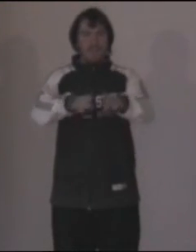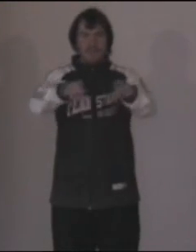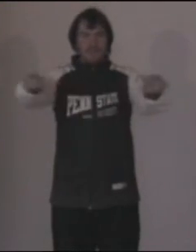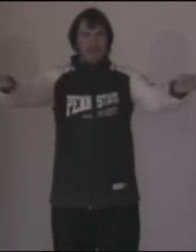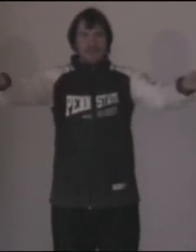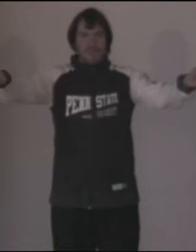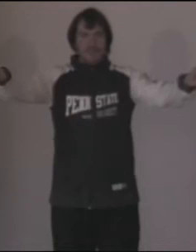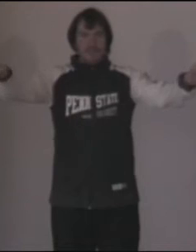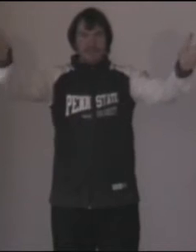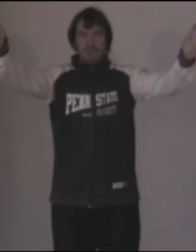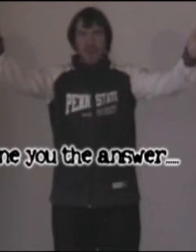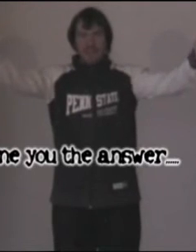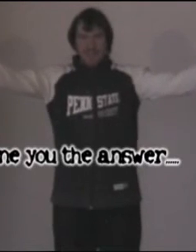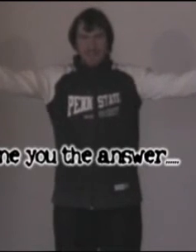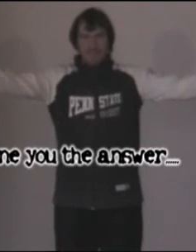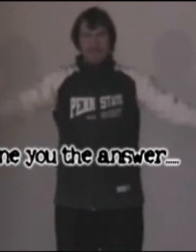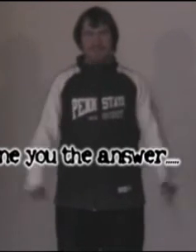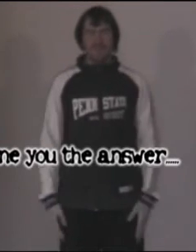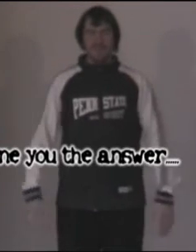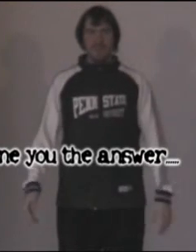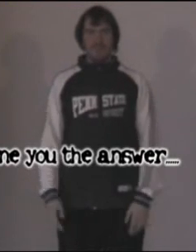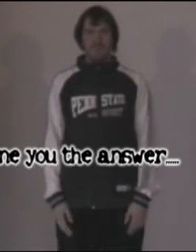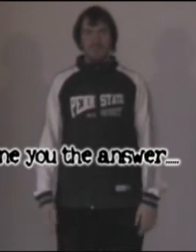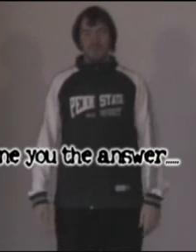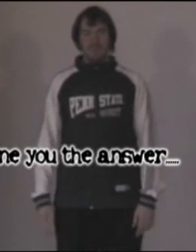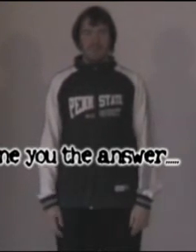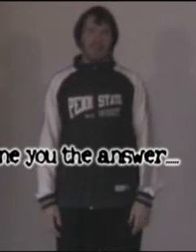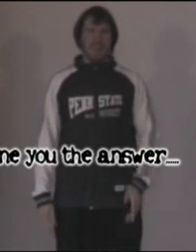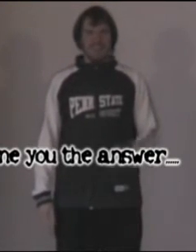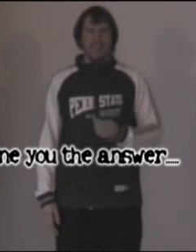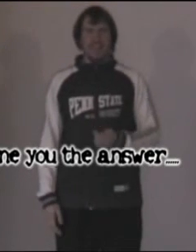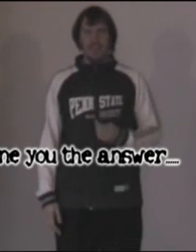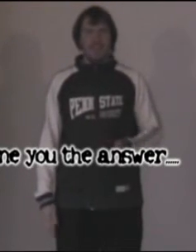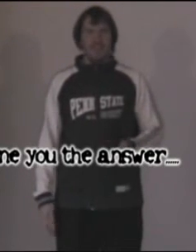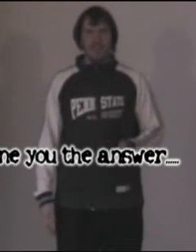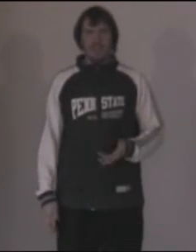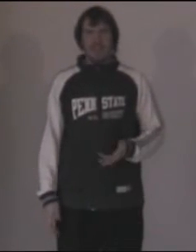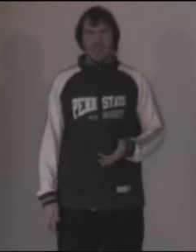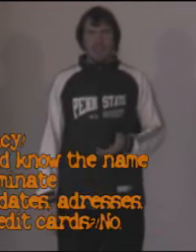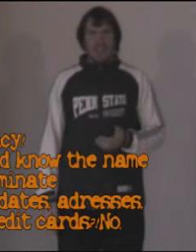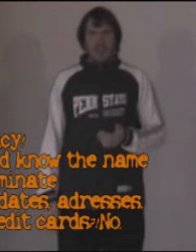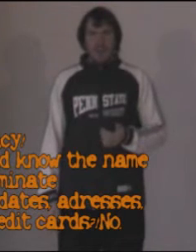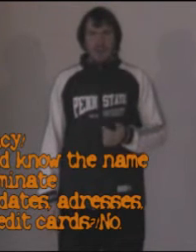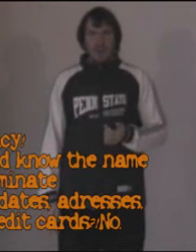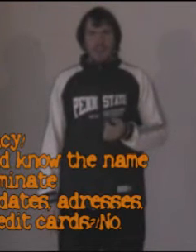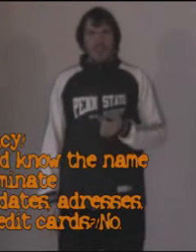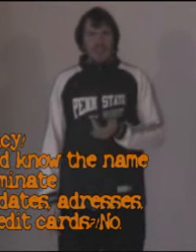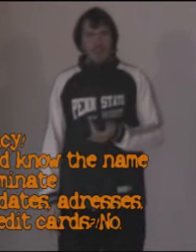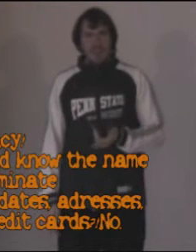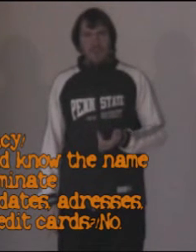indovinate? Privacy. Ma potreste dirmi almeno i nomi, o almeno i cognomi di